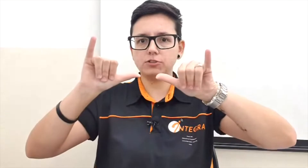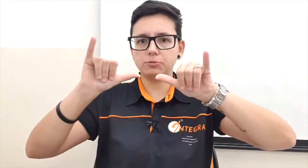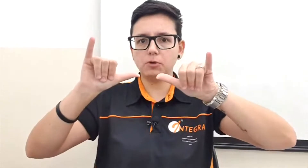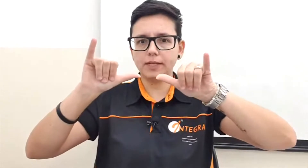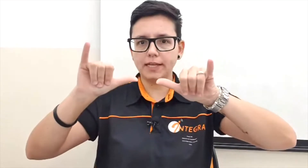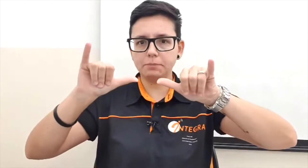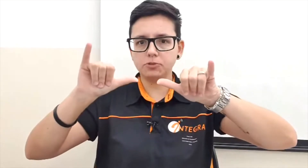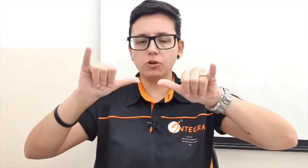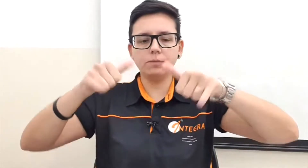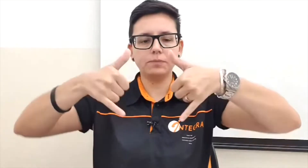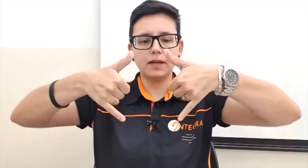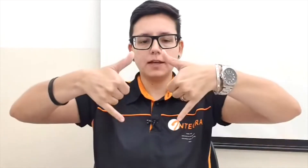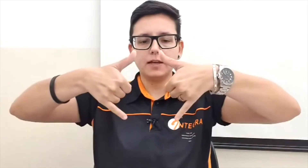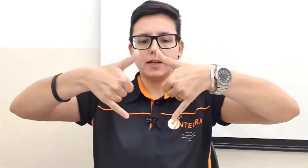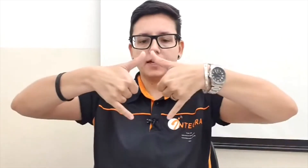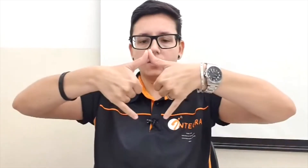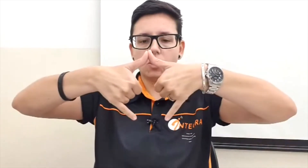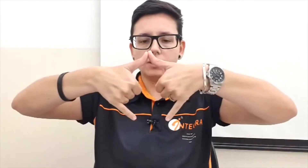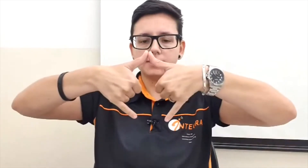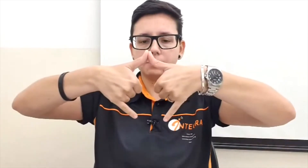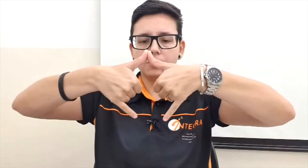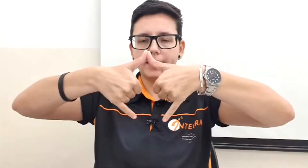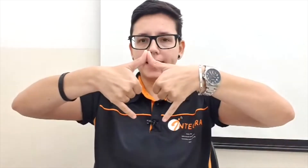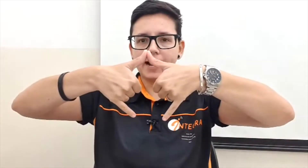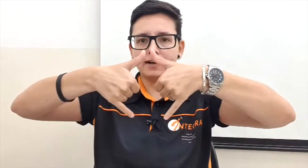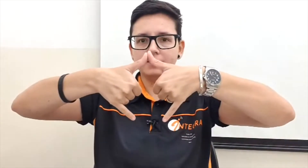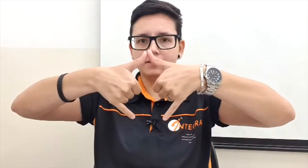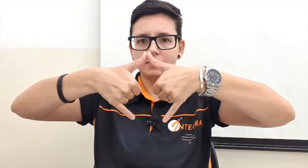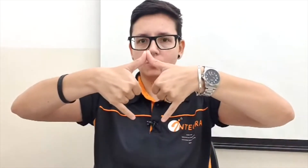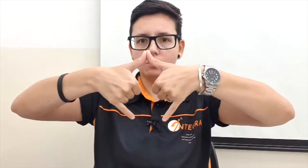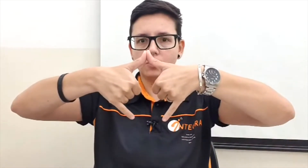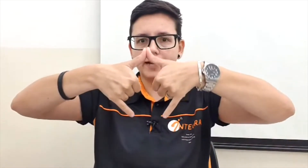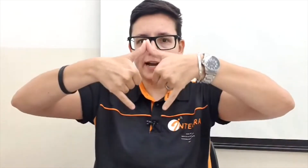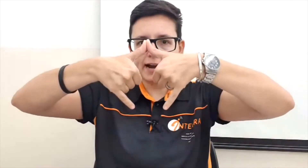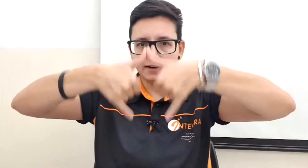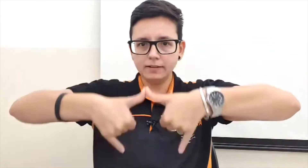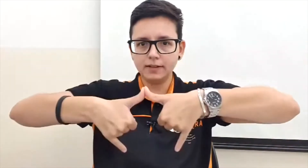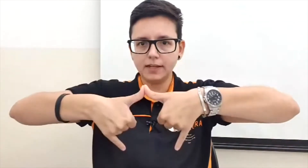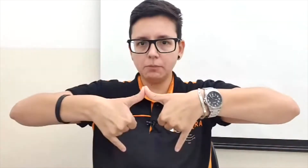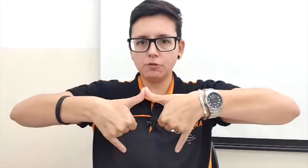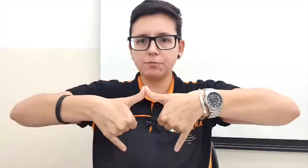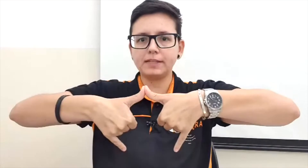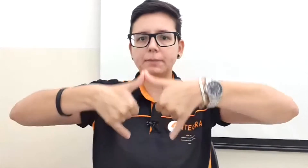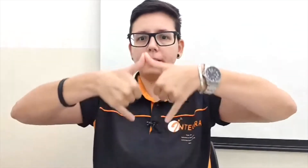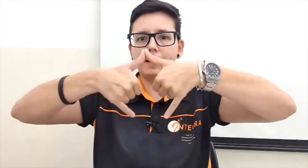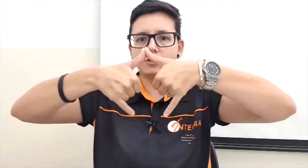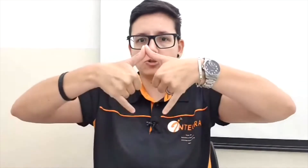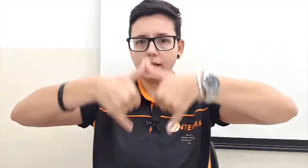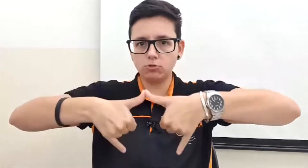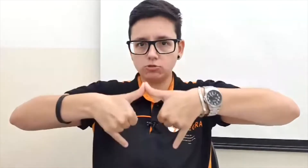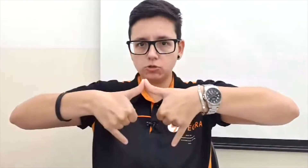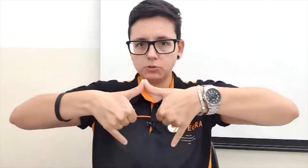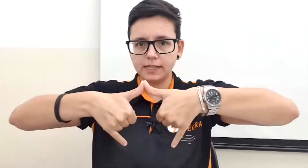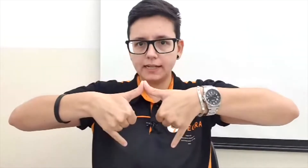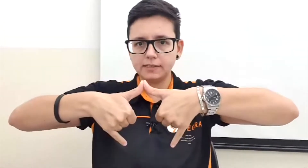de mão em Y, encosta polegar com polegar e movimenta para baixo. Eu costumo usar esse